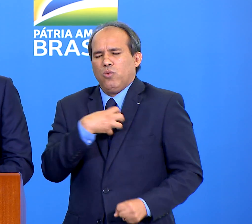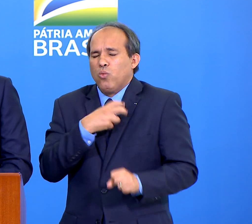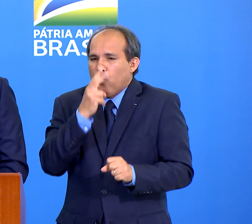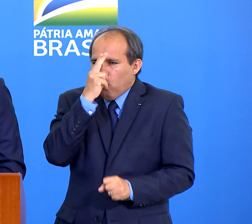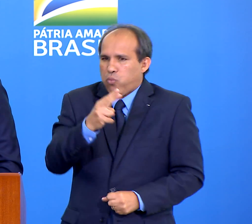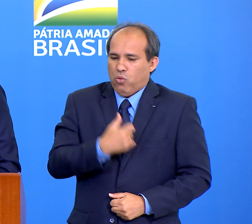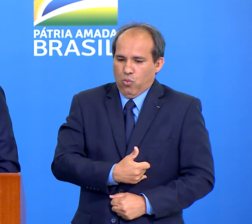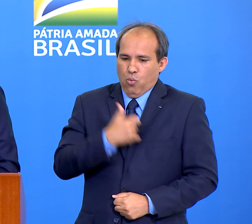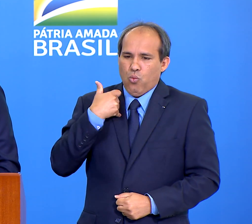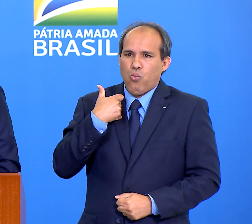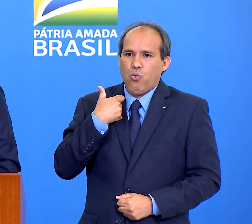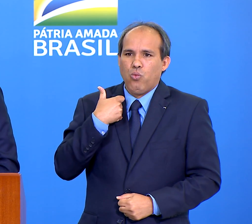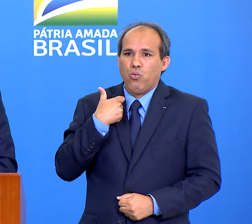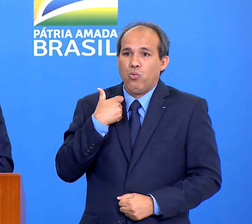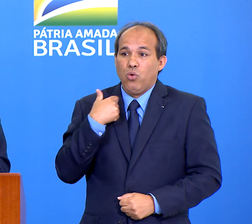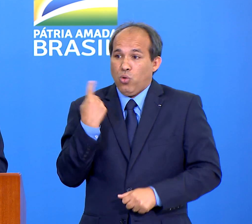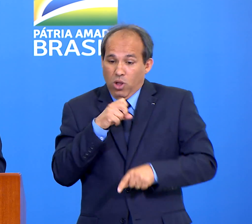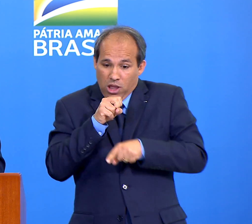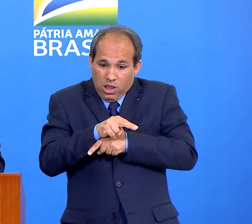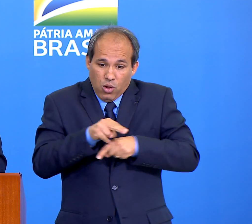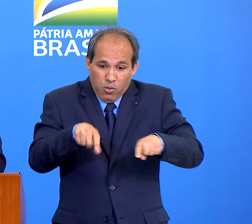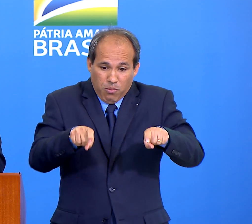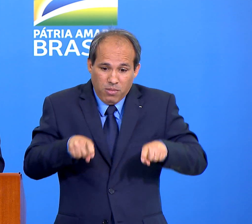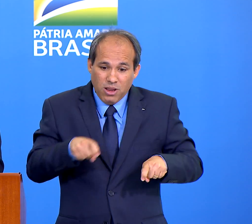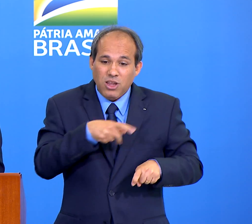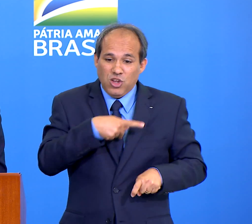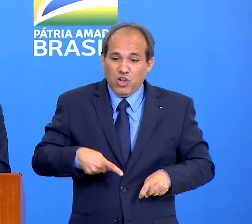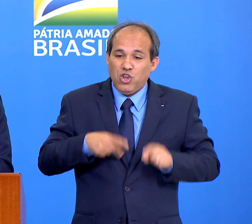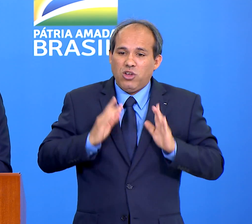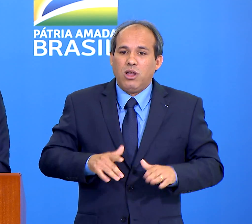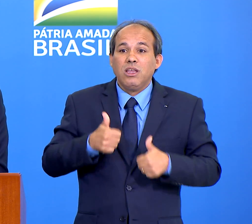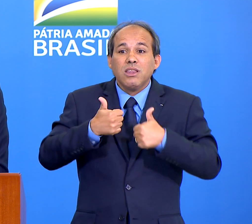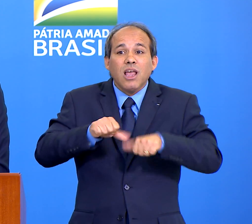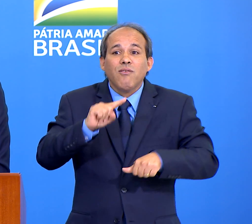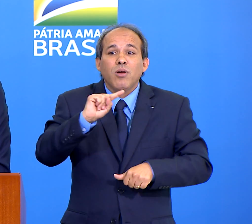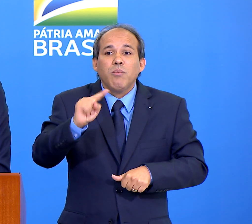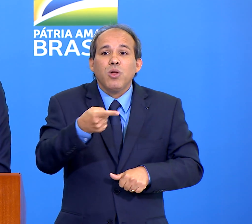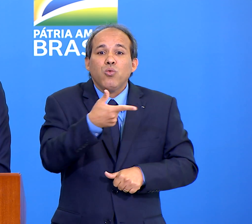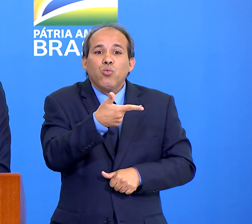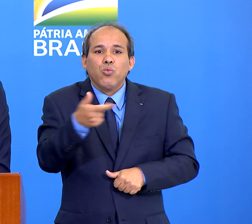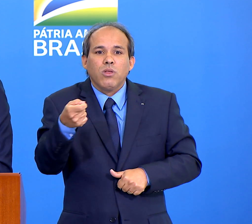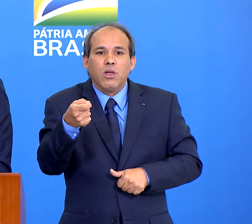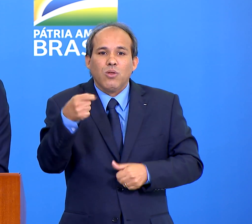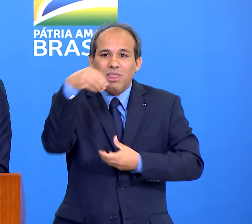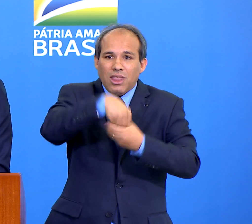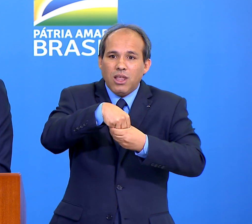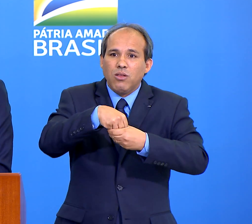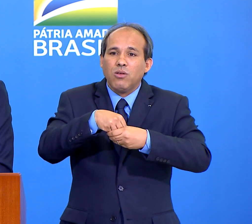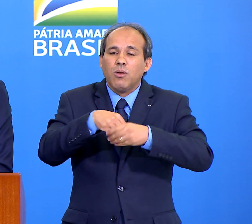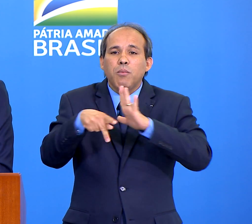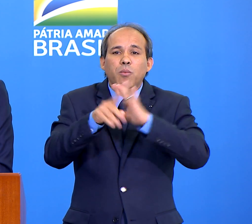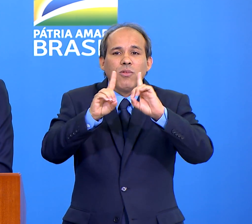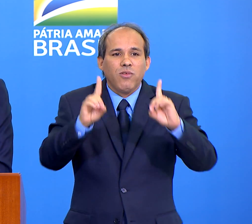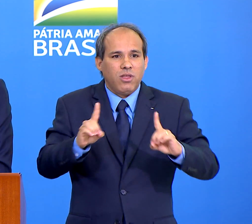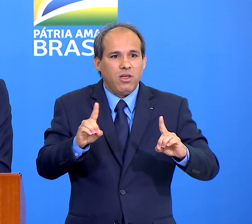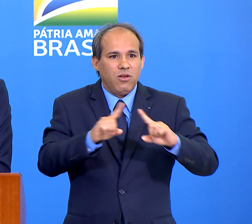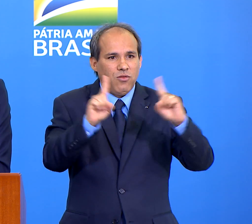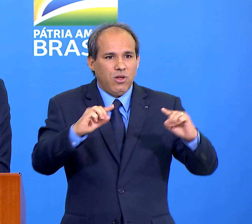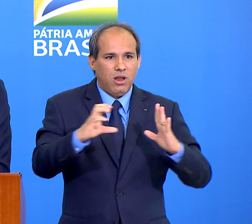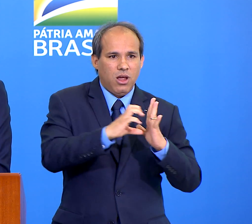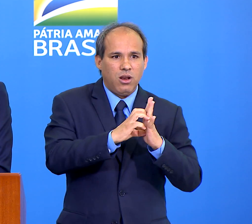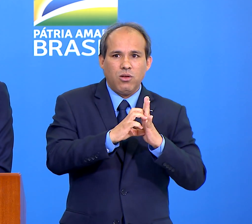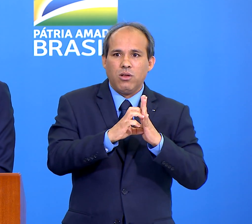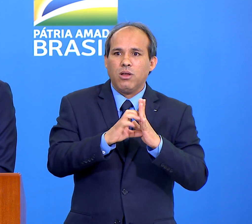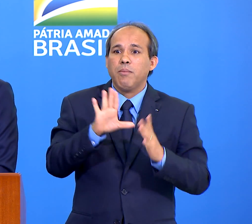orgulho quando nós Assumimos nós tínhamos 1200 ao redor de só que o que que acontece